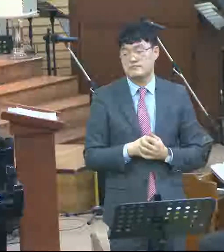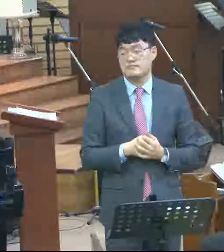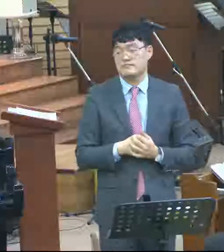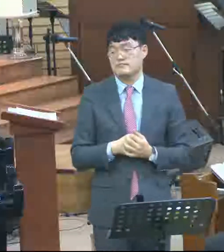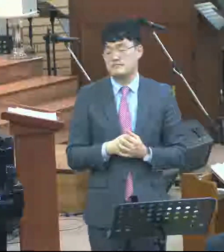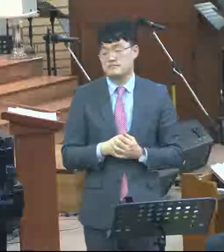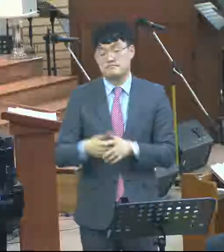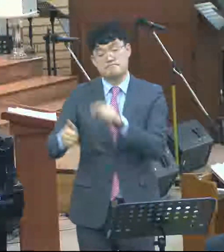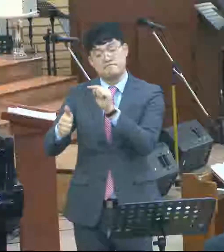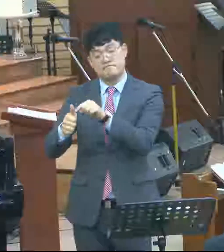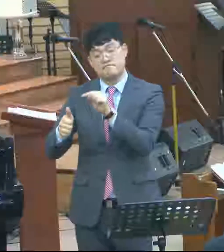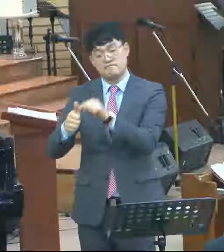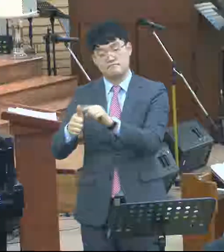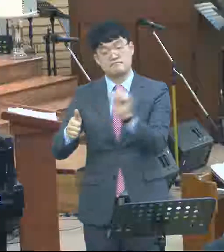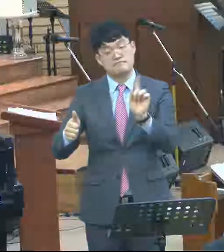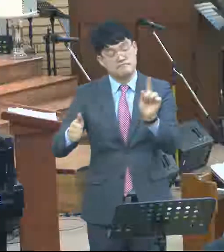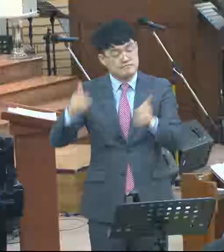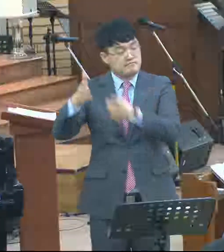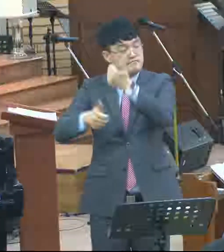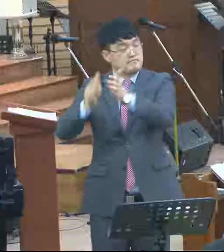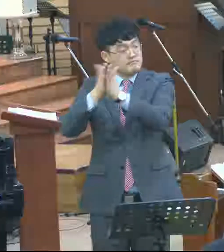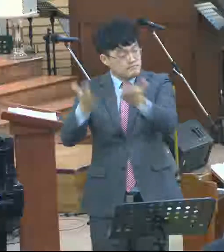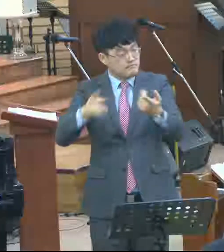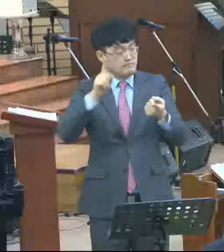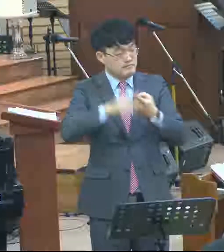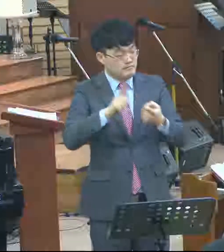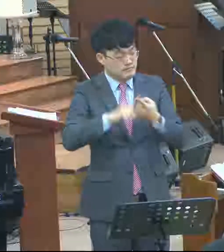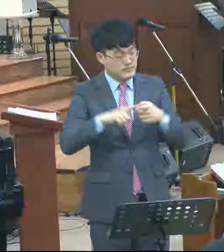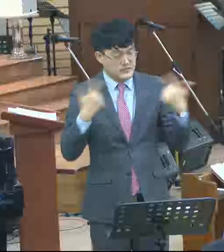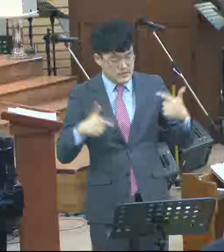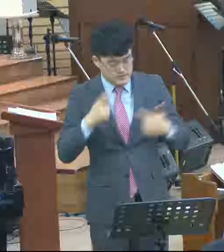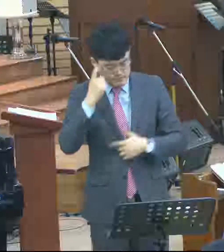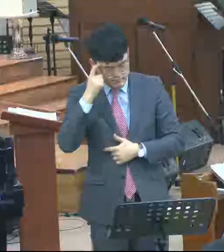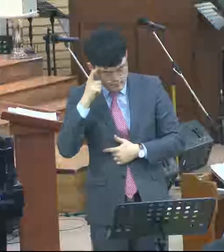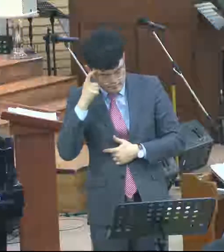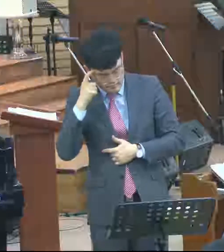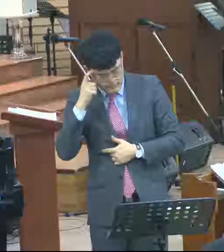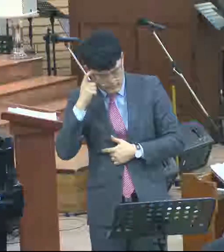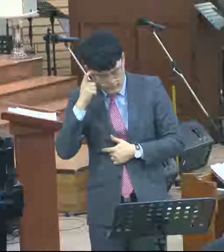그는 하나님 말씀을 생각하고 적용하고 그대로 사는 사람이었던 것이죠.